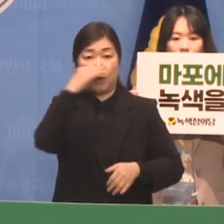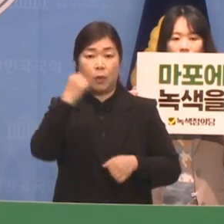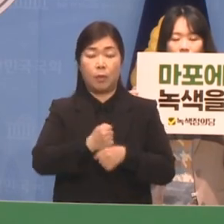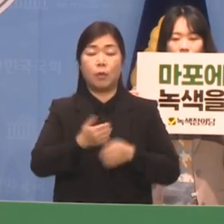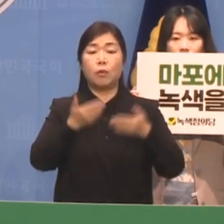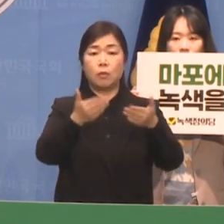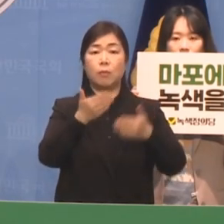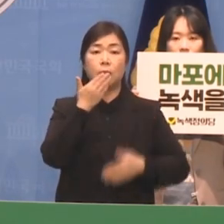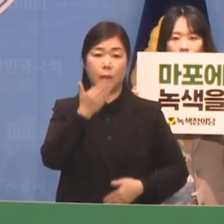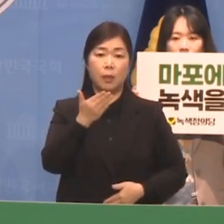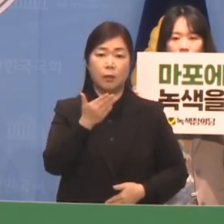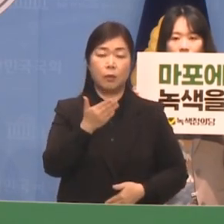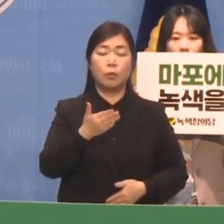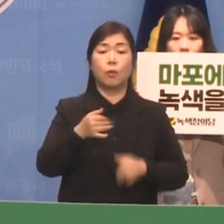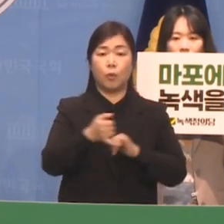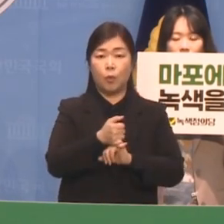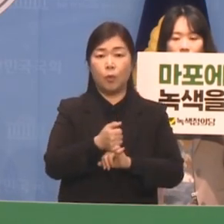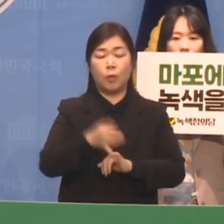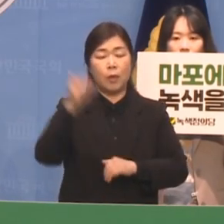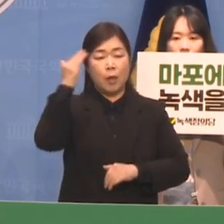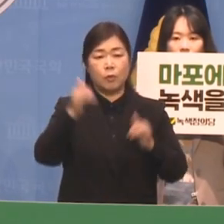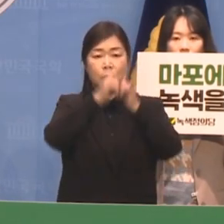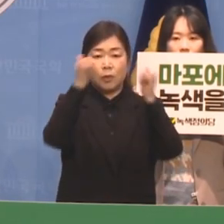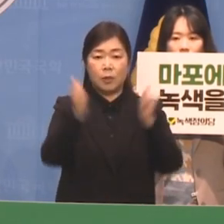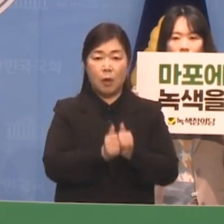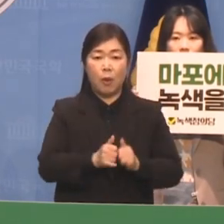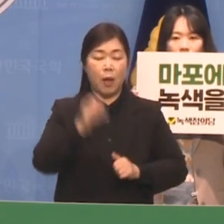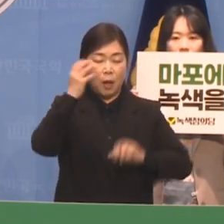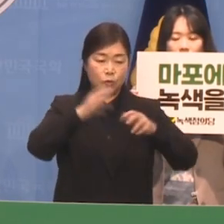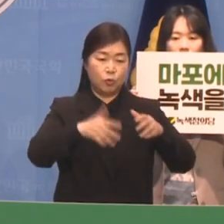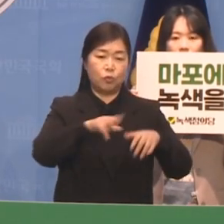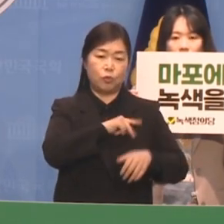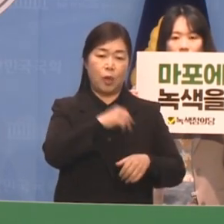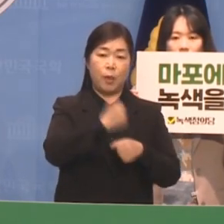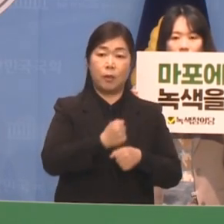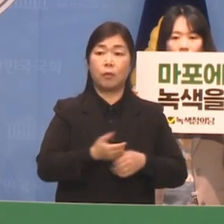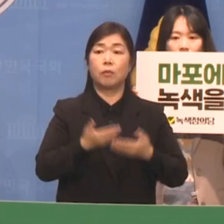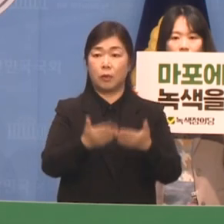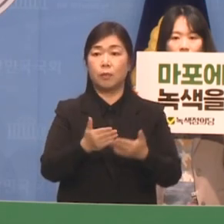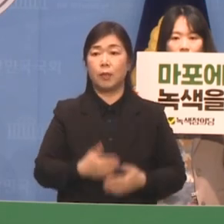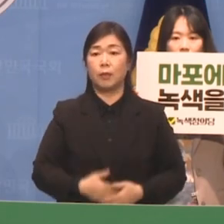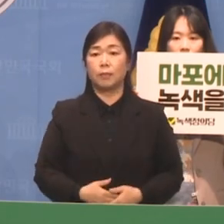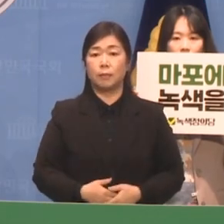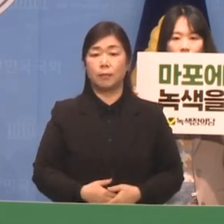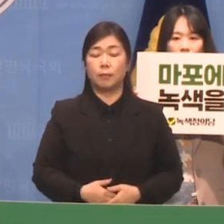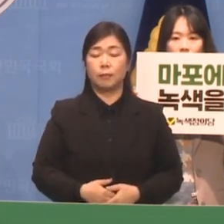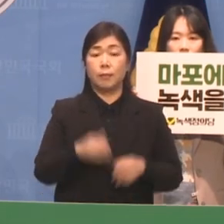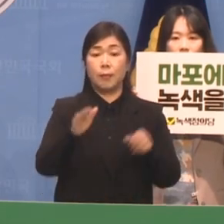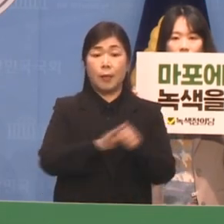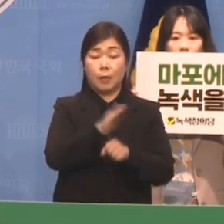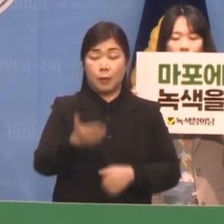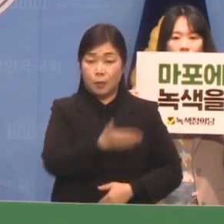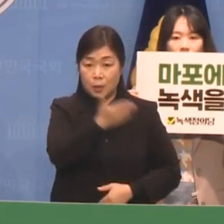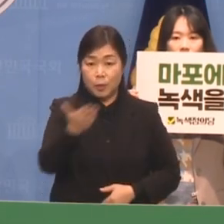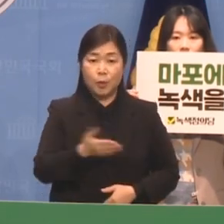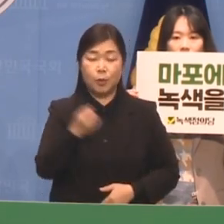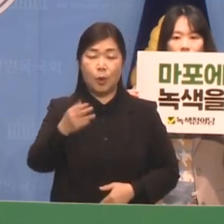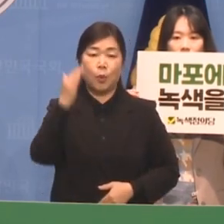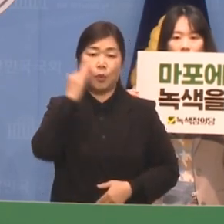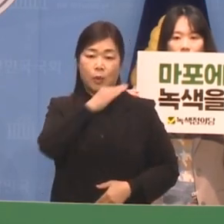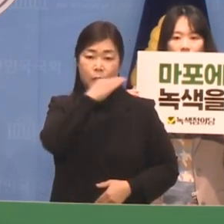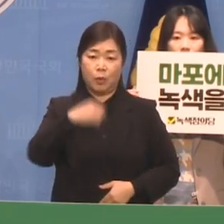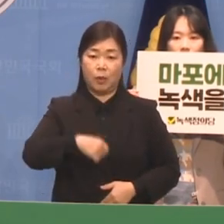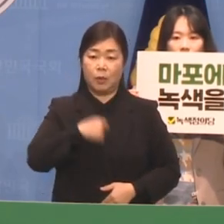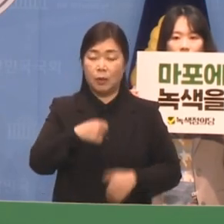기후정치가 가능한 한국 사회, 대한민국 국회를 만들어 나가겠습니다. 사랑하는 시민 여러분,